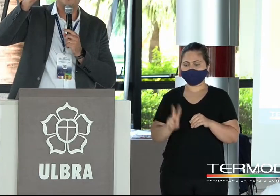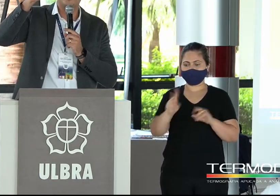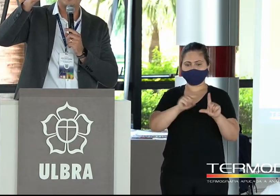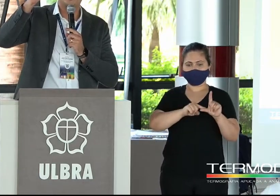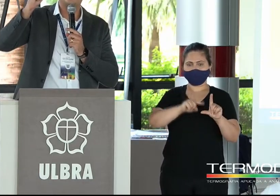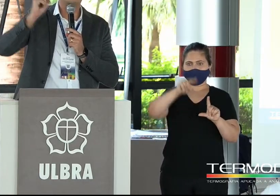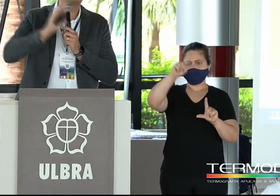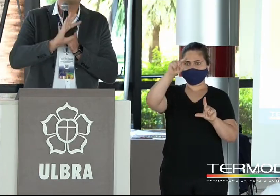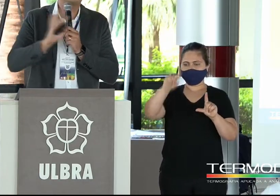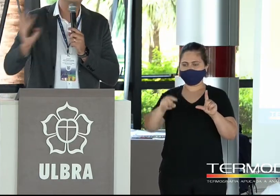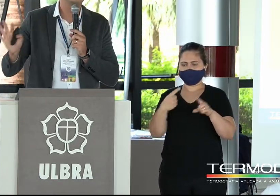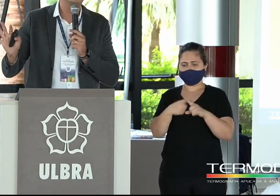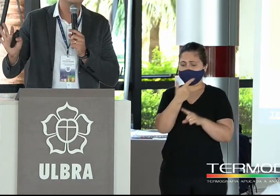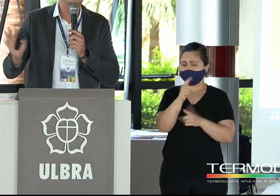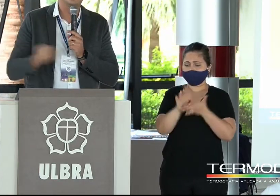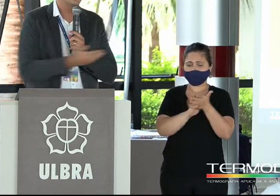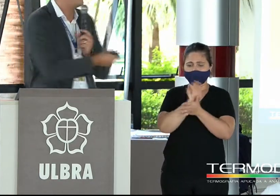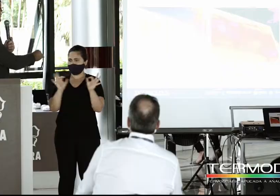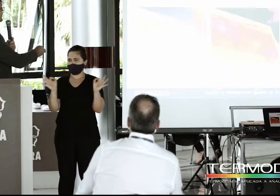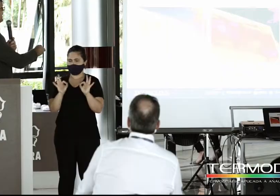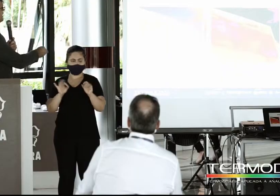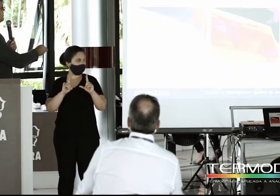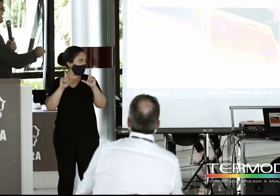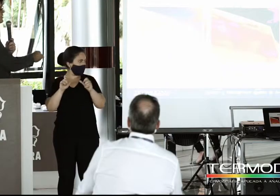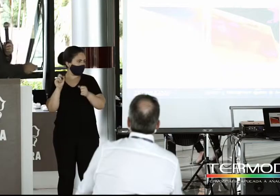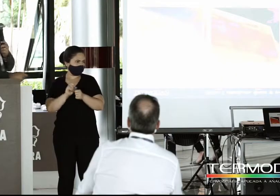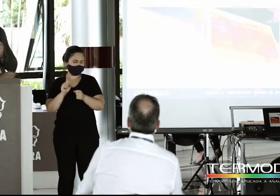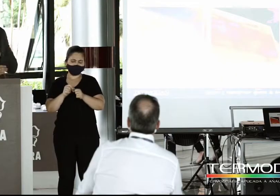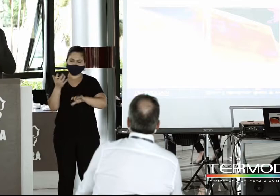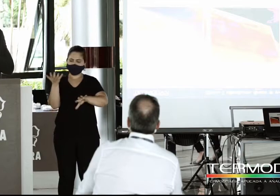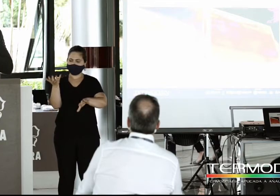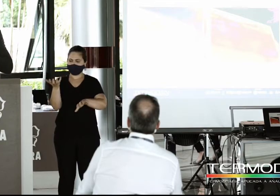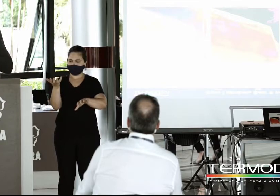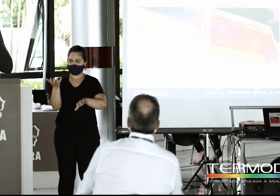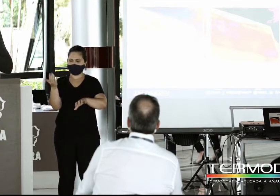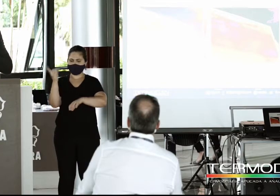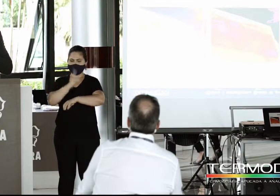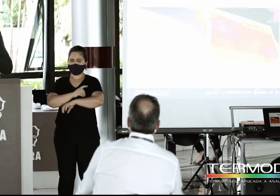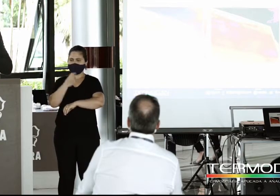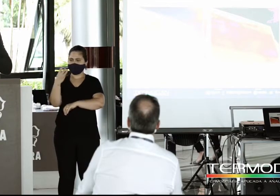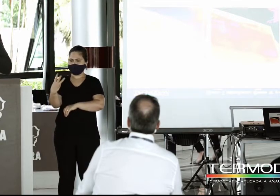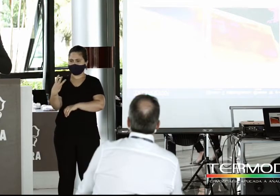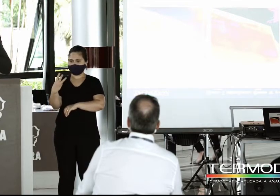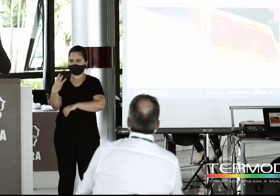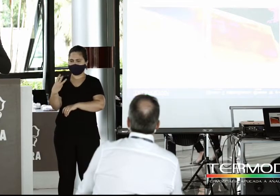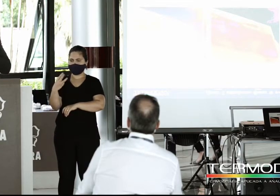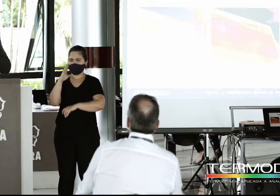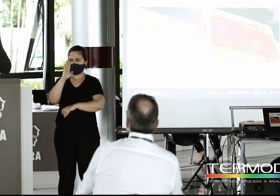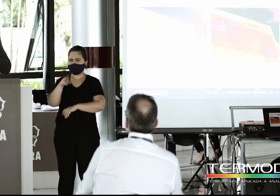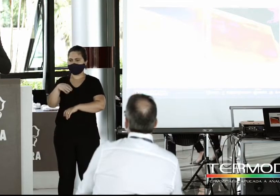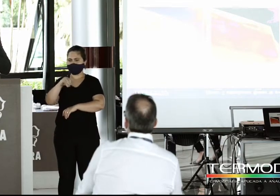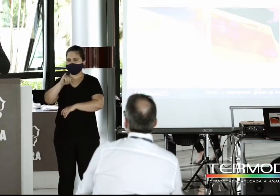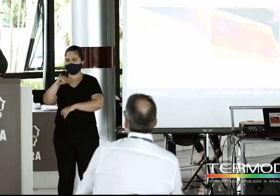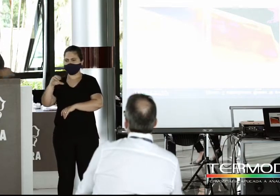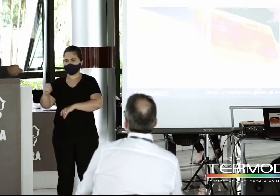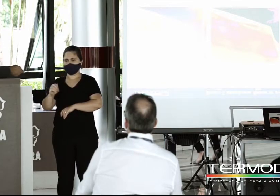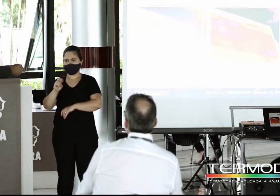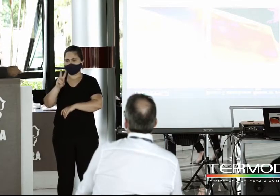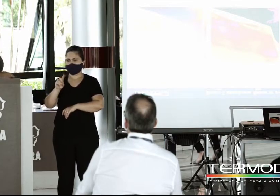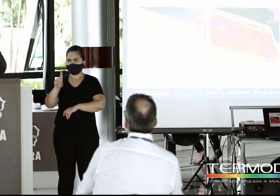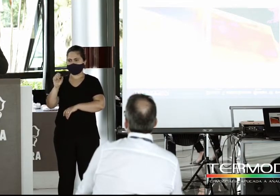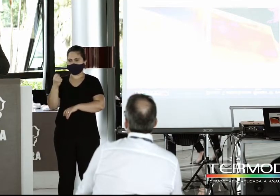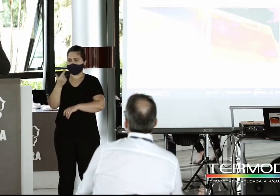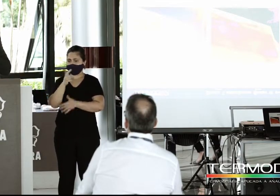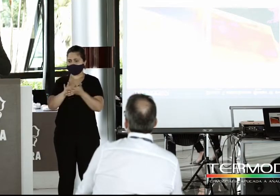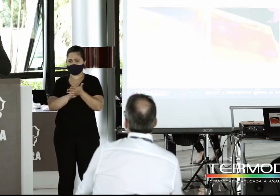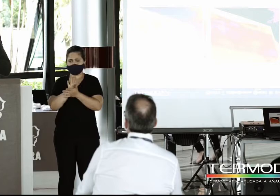escala. Porque eu não tenho nada... Essa foto ela foi tirada em Brasília, dia 3/5/2018. Eu não tenho absolutamente nada lá que